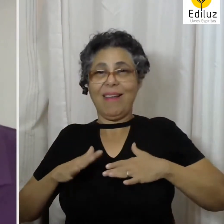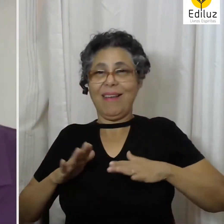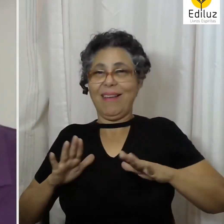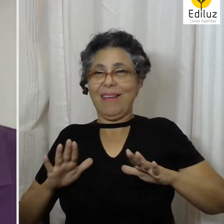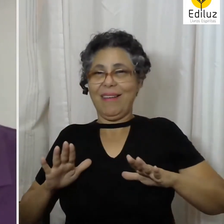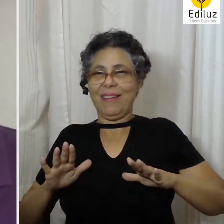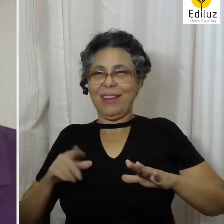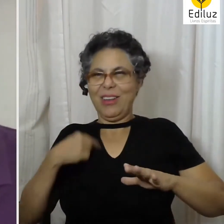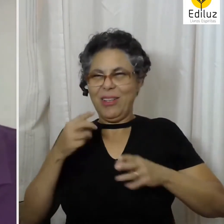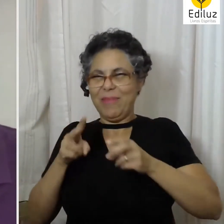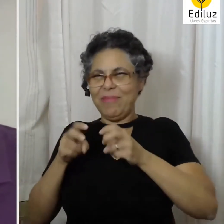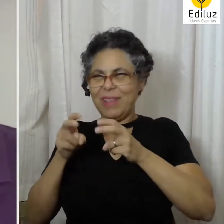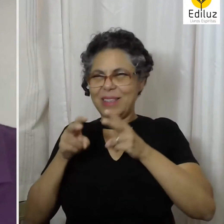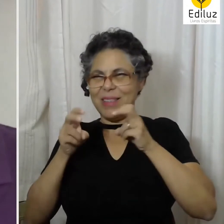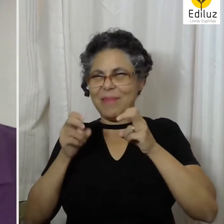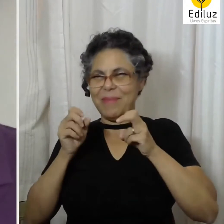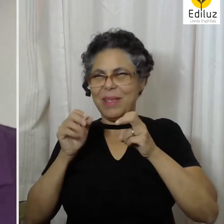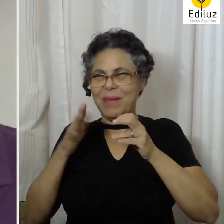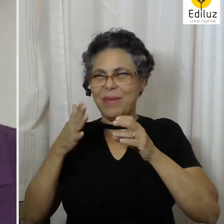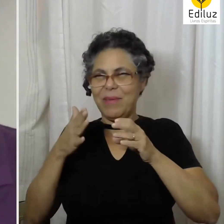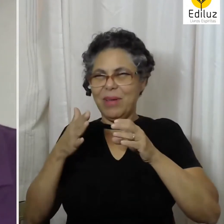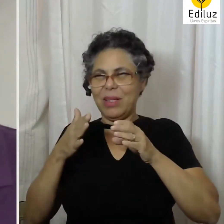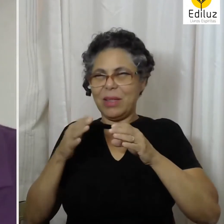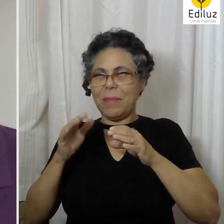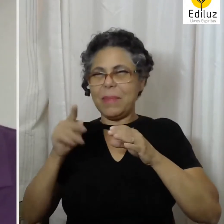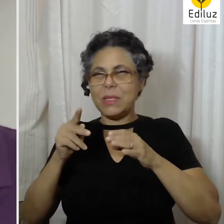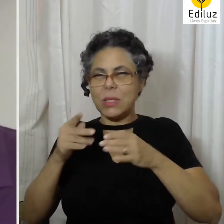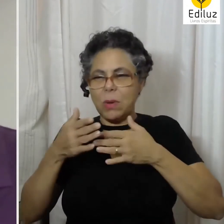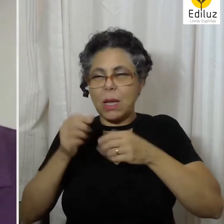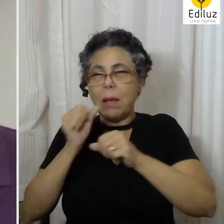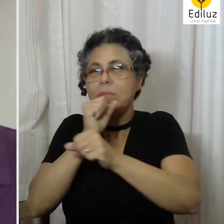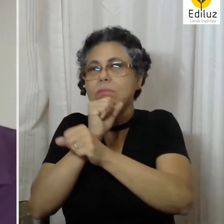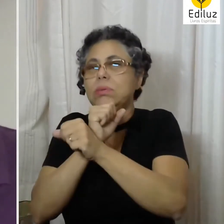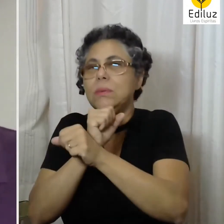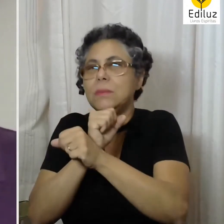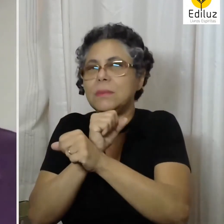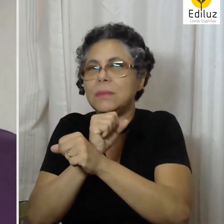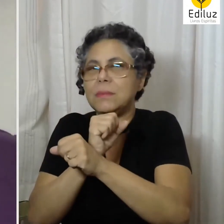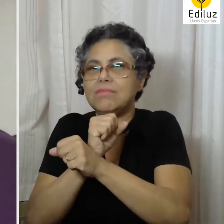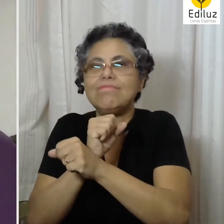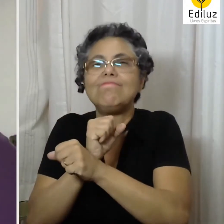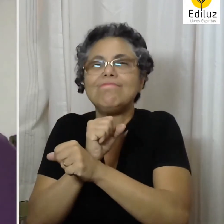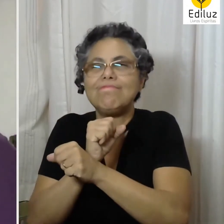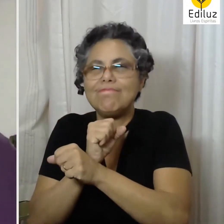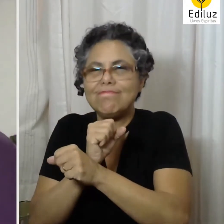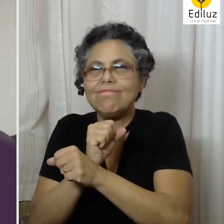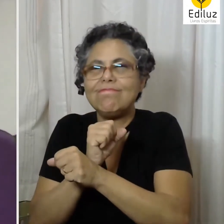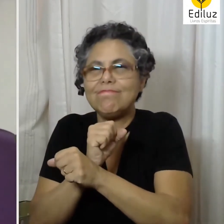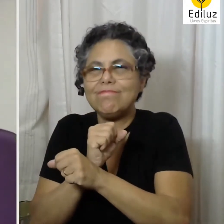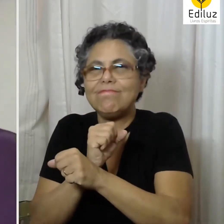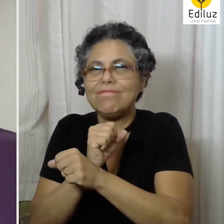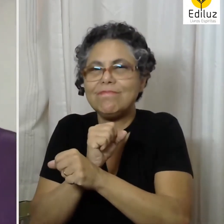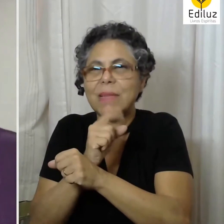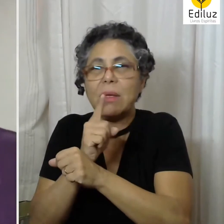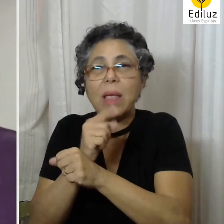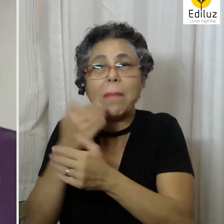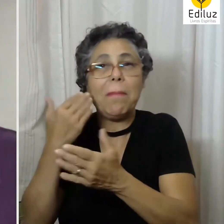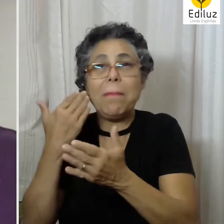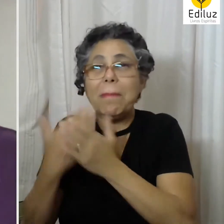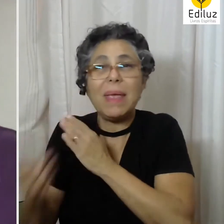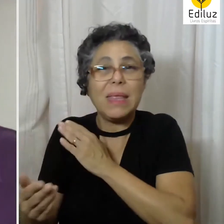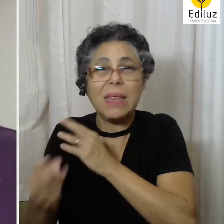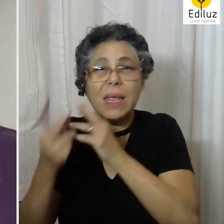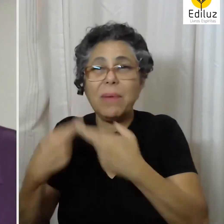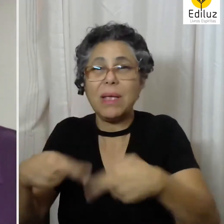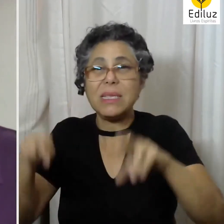gente percebe quando a passividade de alguém é sinal da perda da esperança.